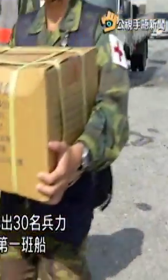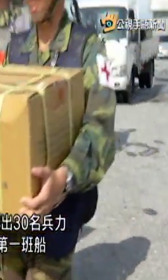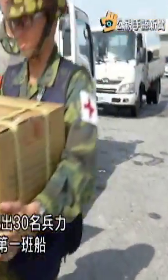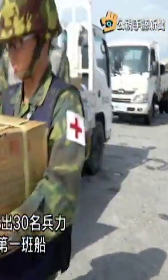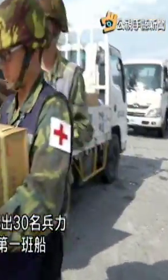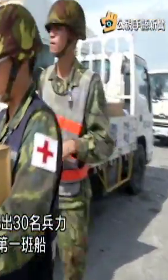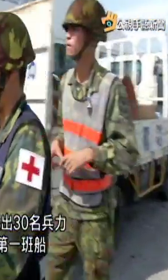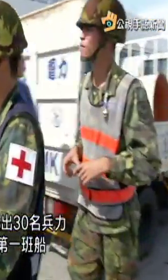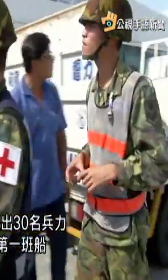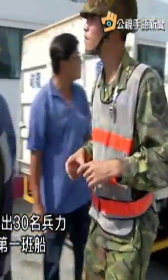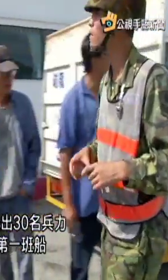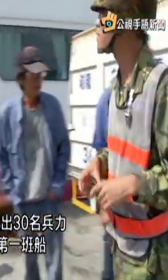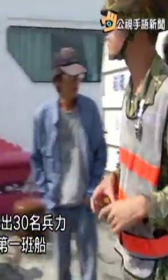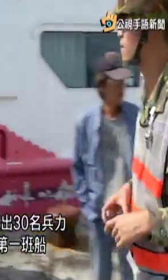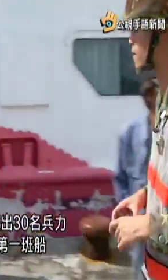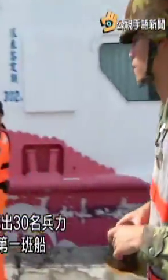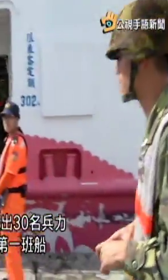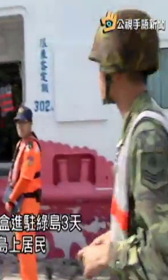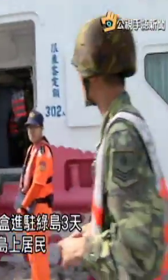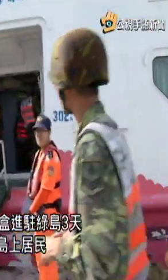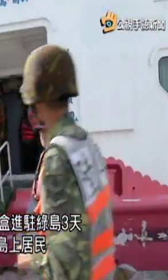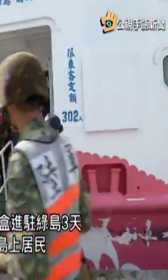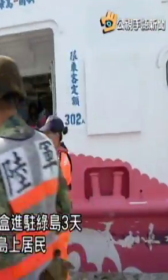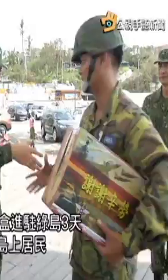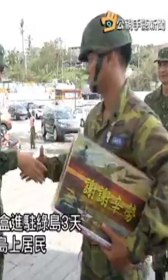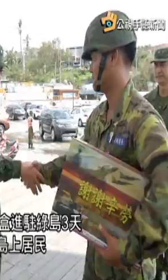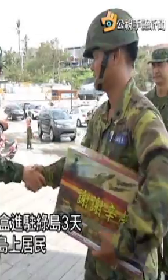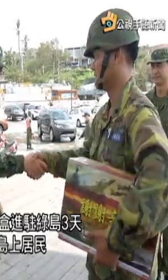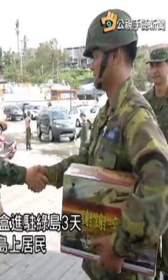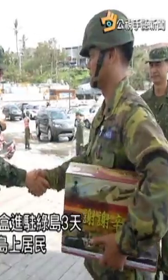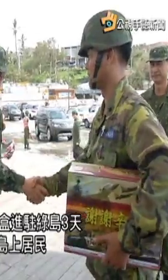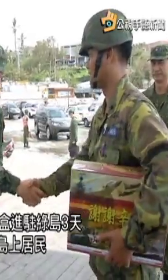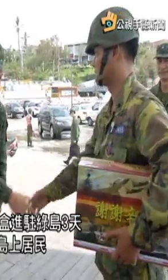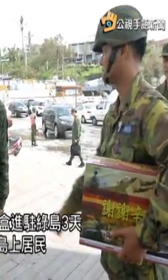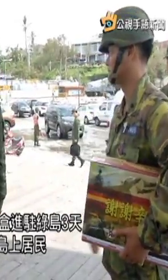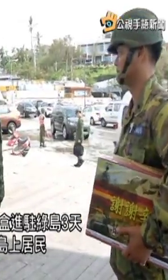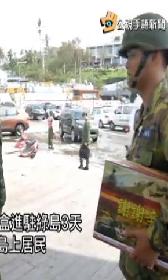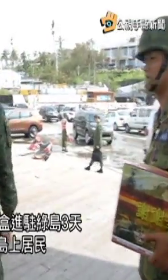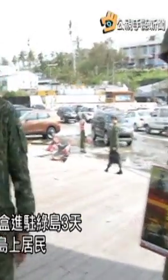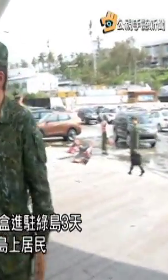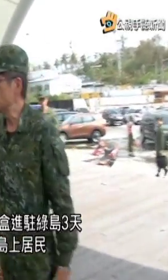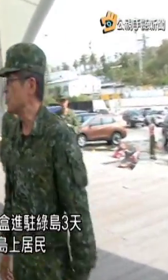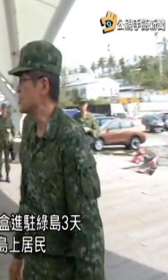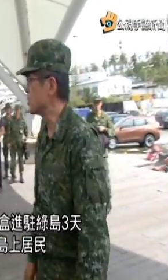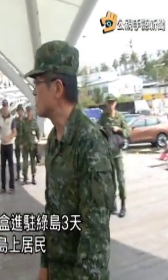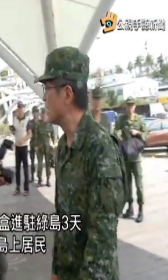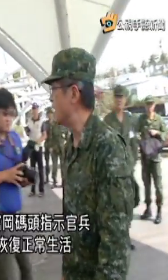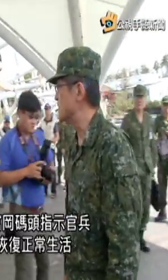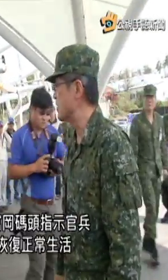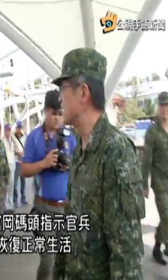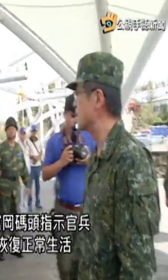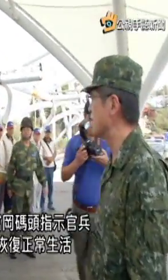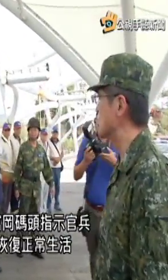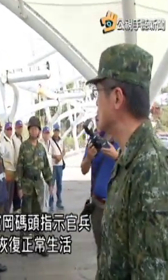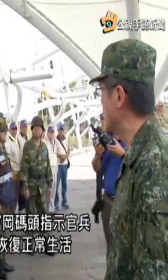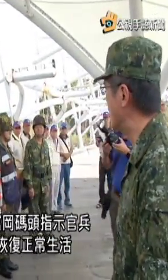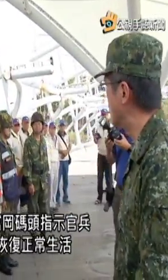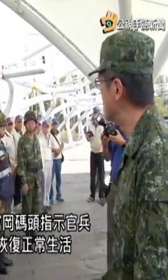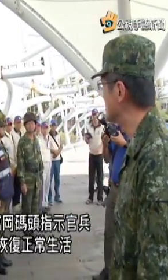兵力，搭上第一班船，带着加热餐盒进驻绿岛3天，协助岛上居民。参谋总长到富冈码头指示官